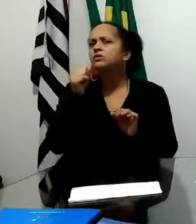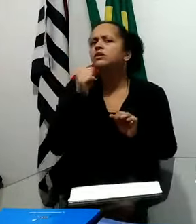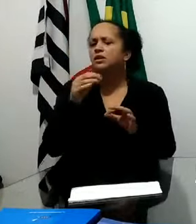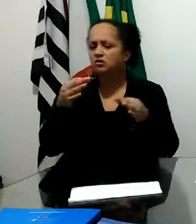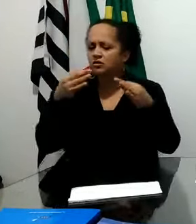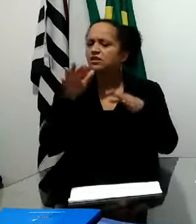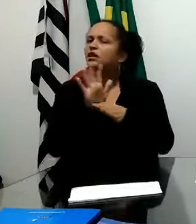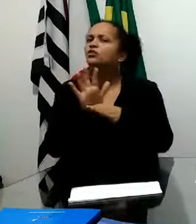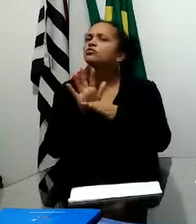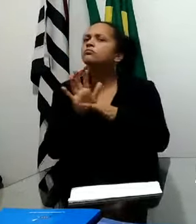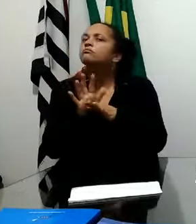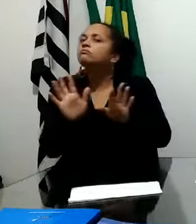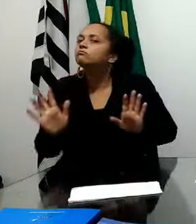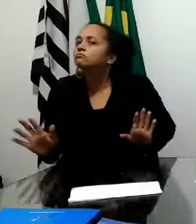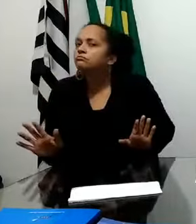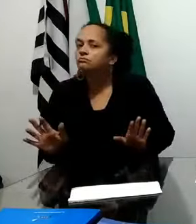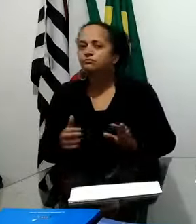coisa.